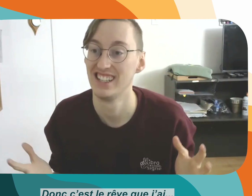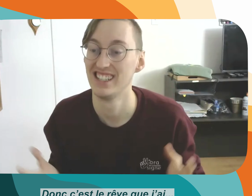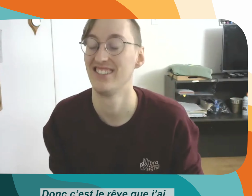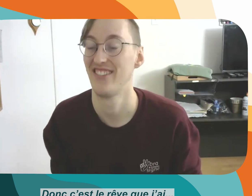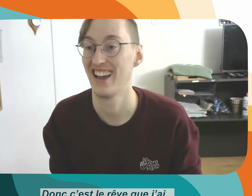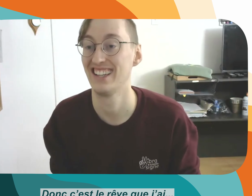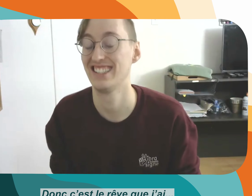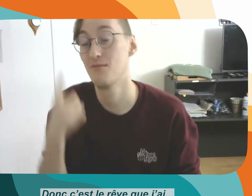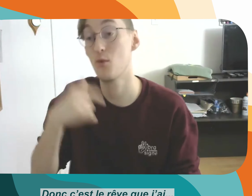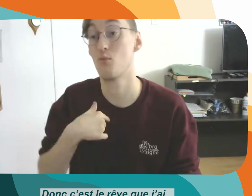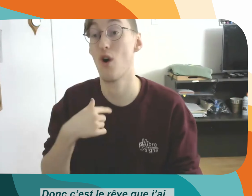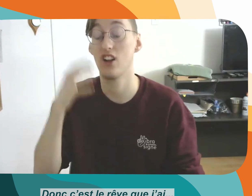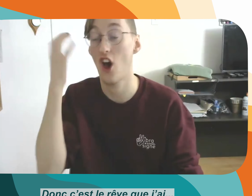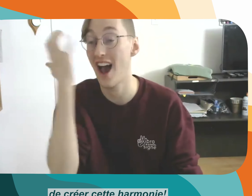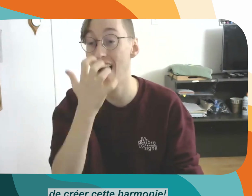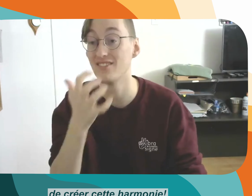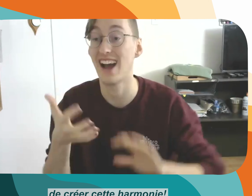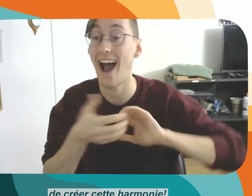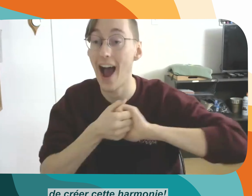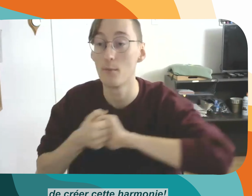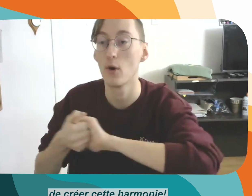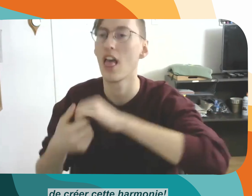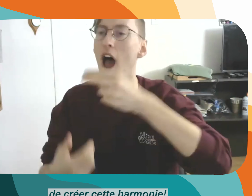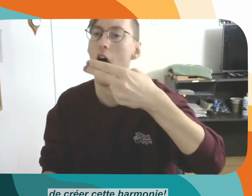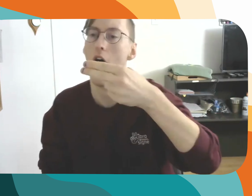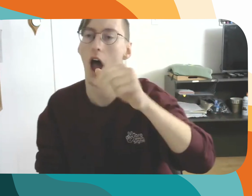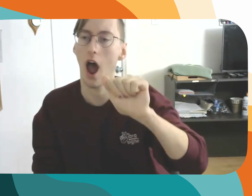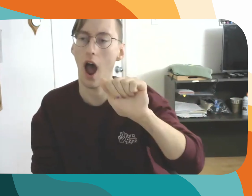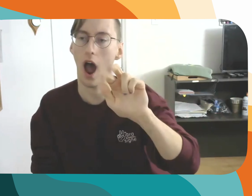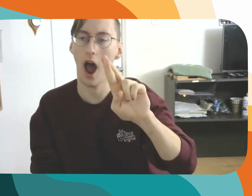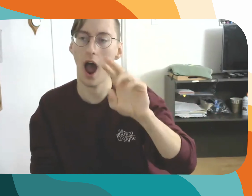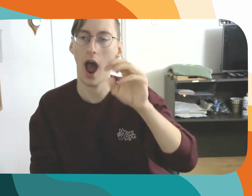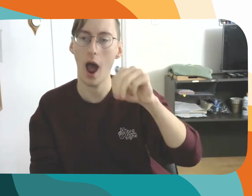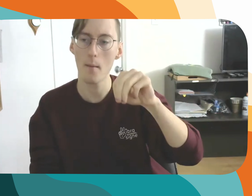Donc, c'est le rêve que j'ai de créer cette harmonie.